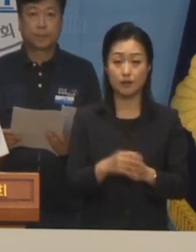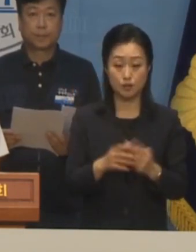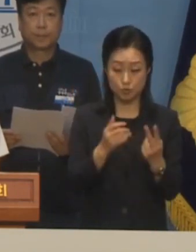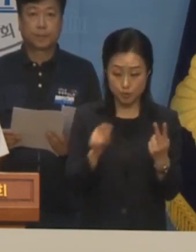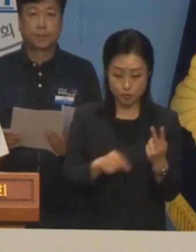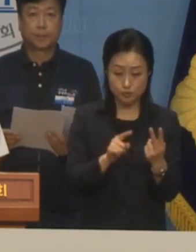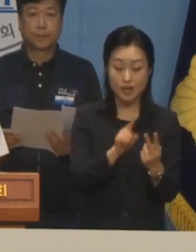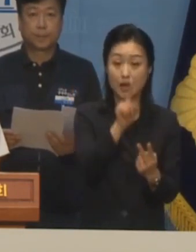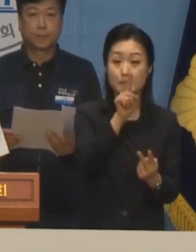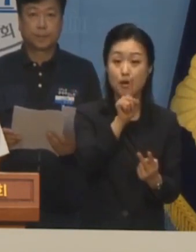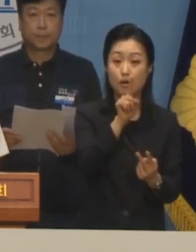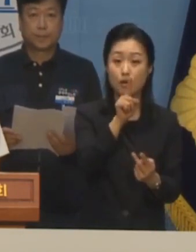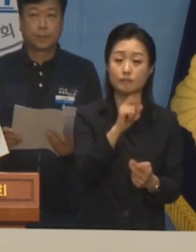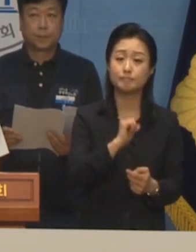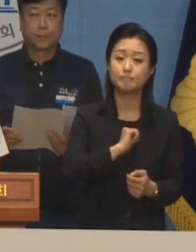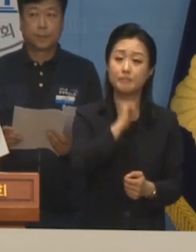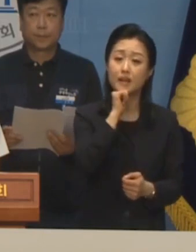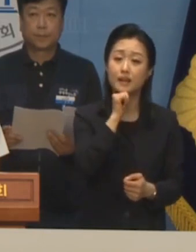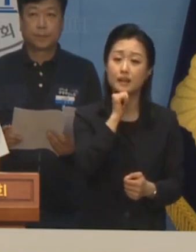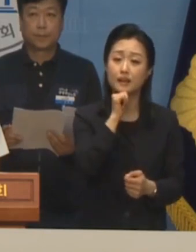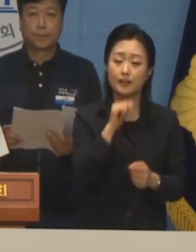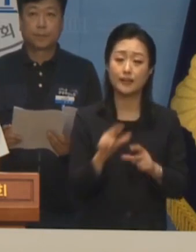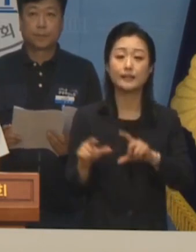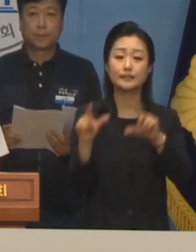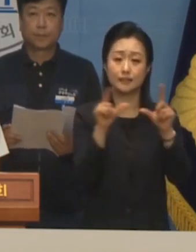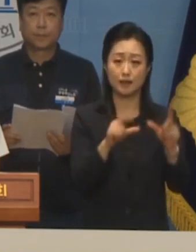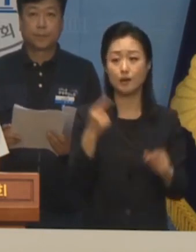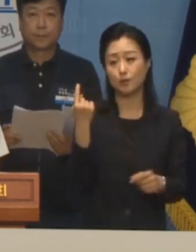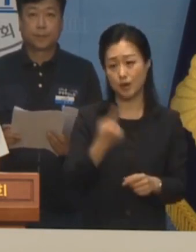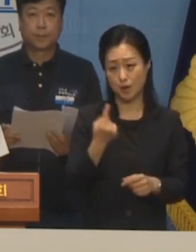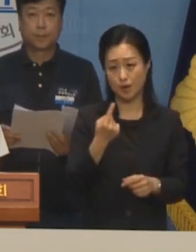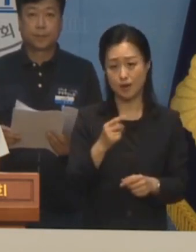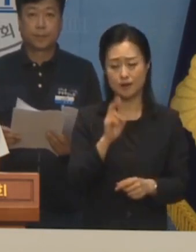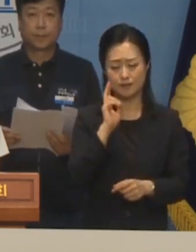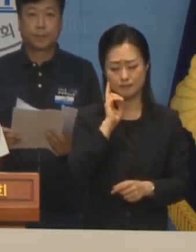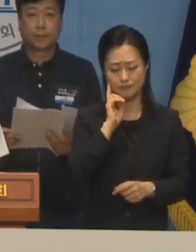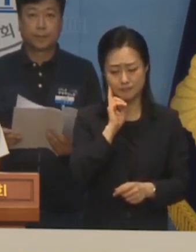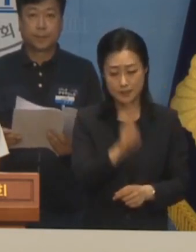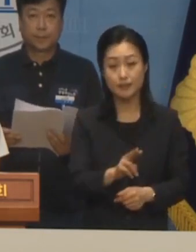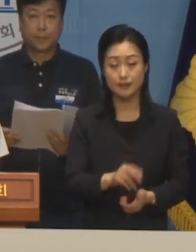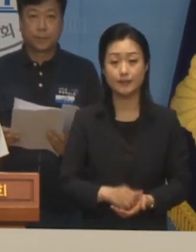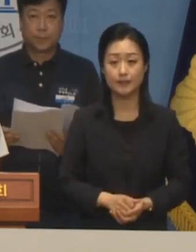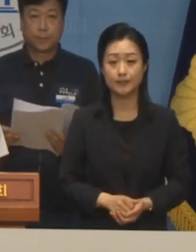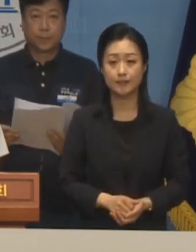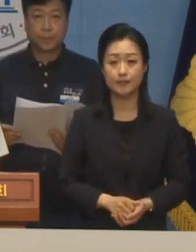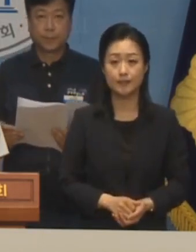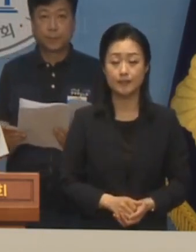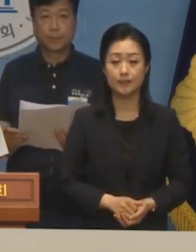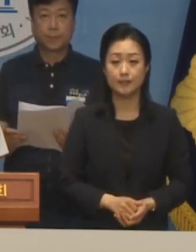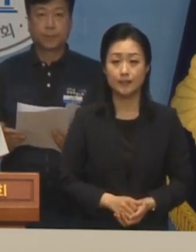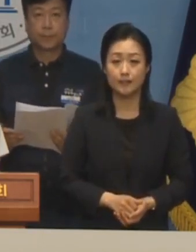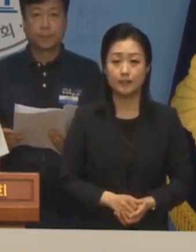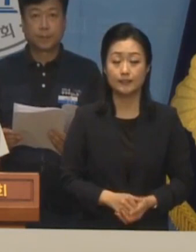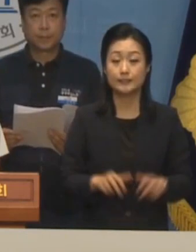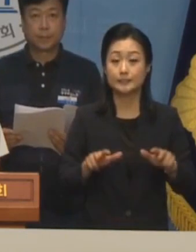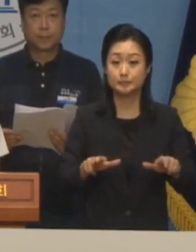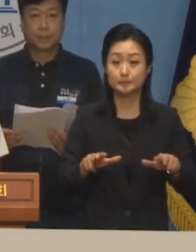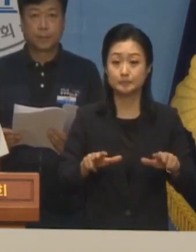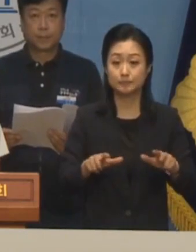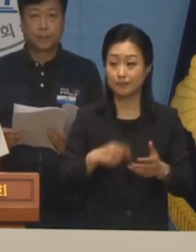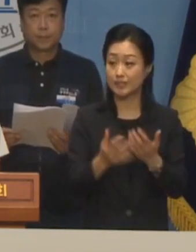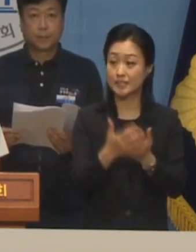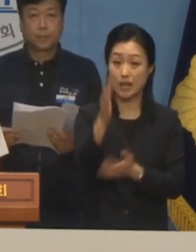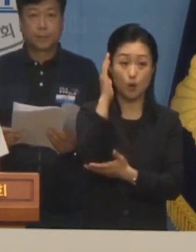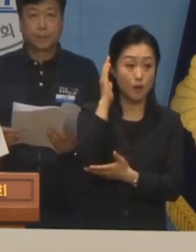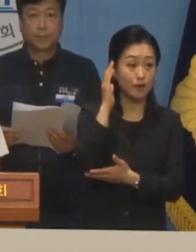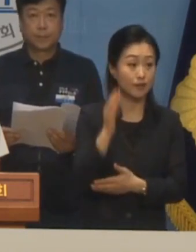한 사람은 빈곤한 삶을 피해갈 수 없다라는 비극을 숫자로 증거하는 것입니다. 지금 이